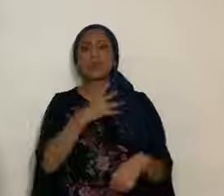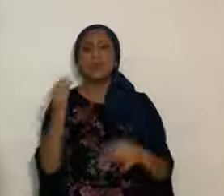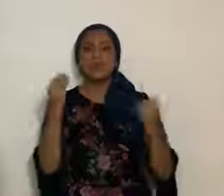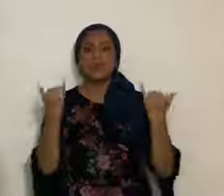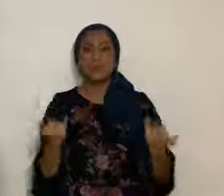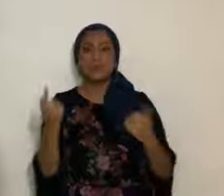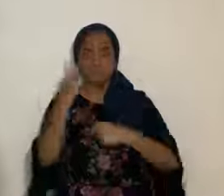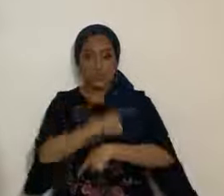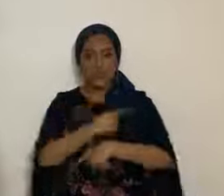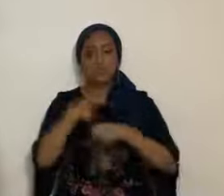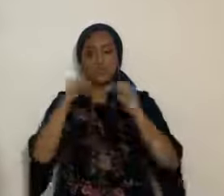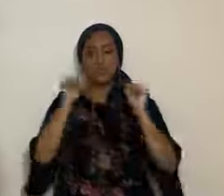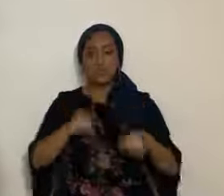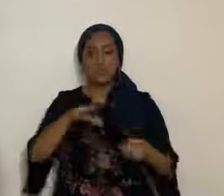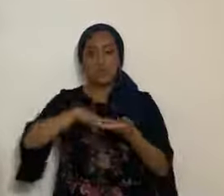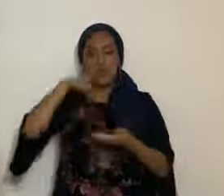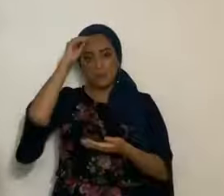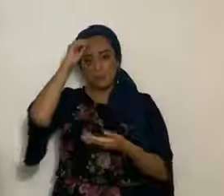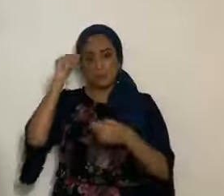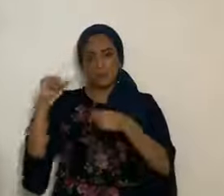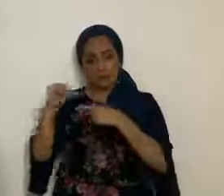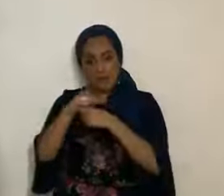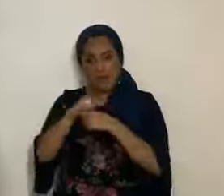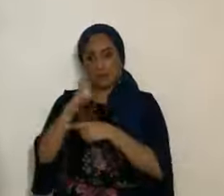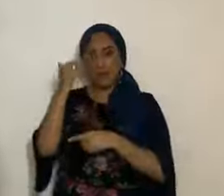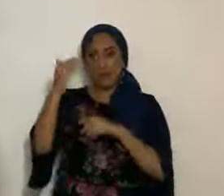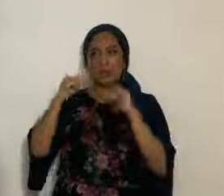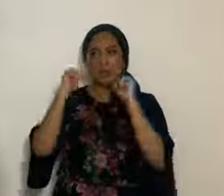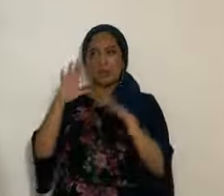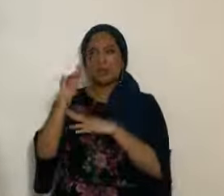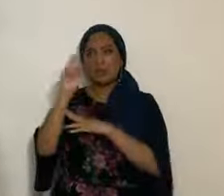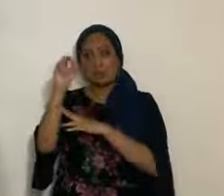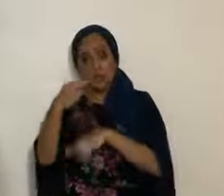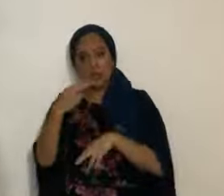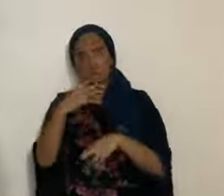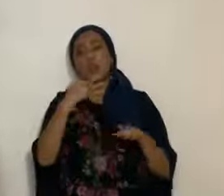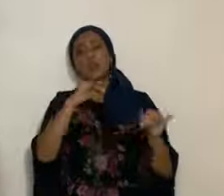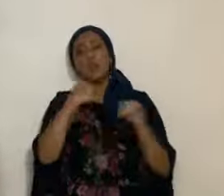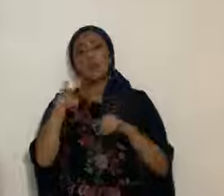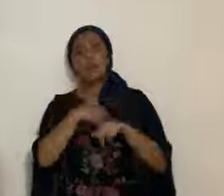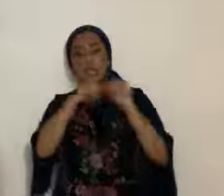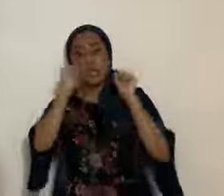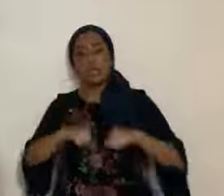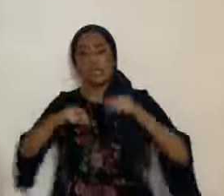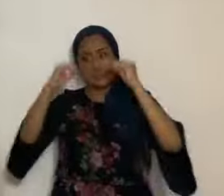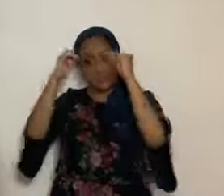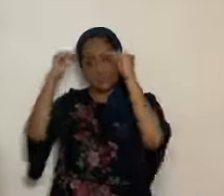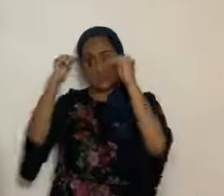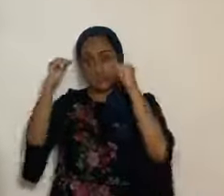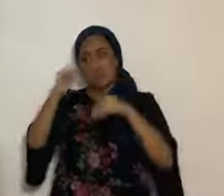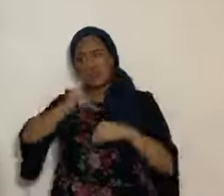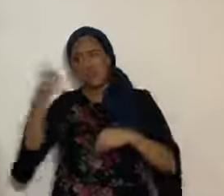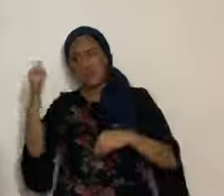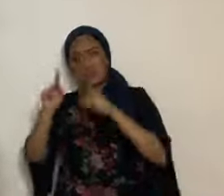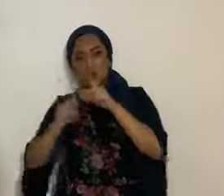hoy aprender y llevar por obra su bendita Torá, y asimismo poder enseñarla a los transgresores, acercarlos